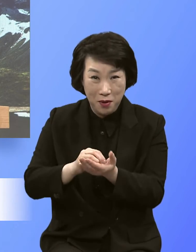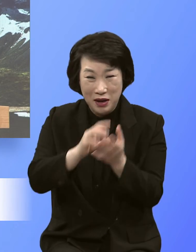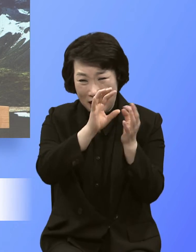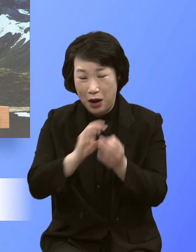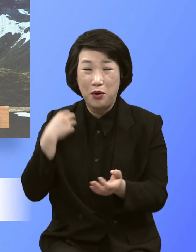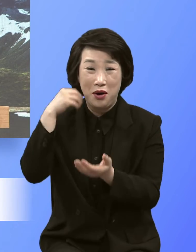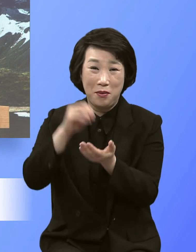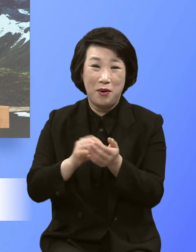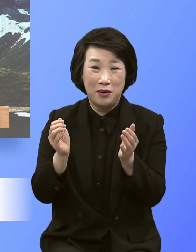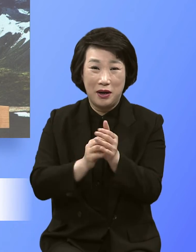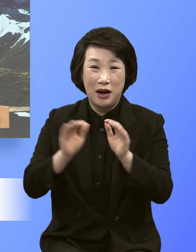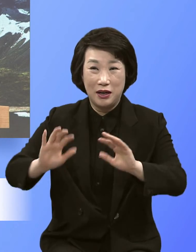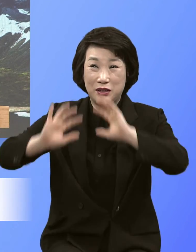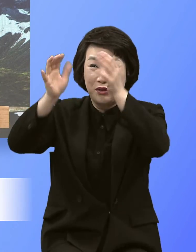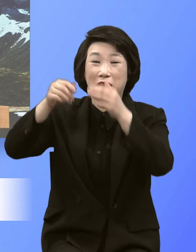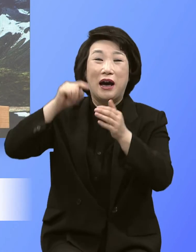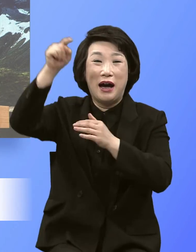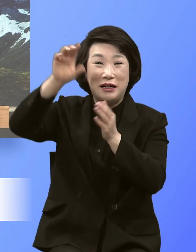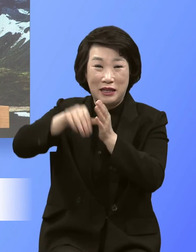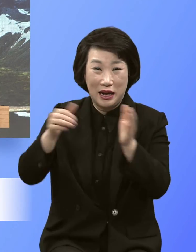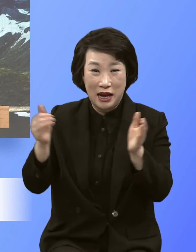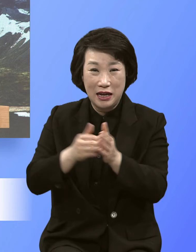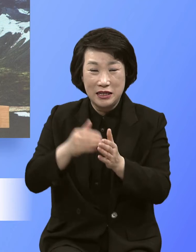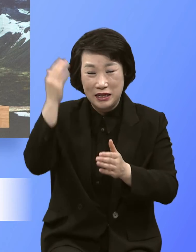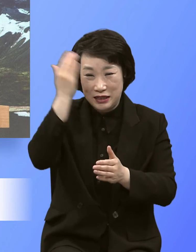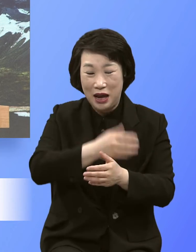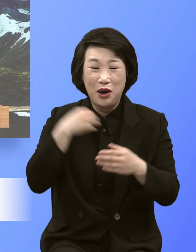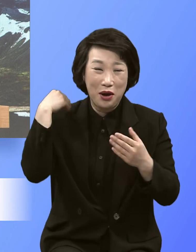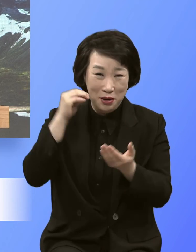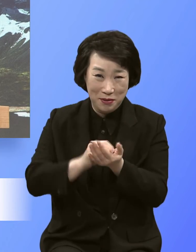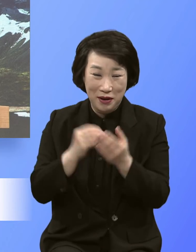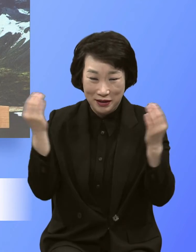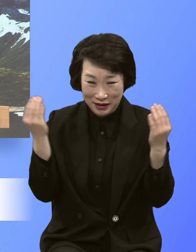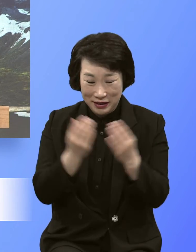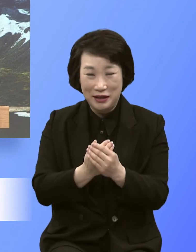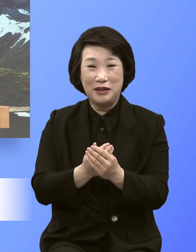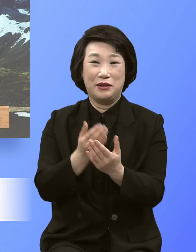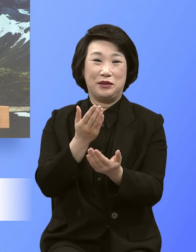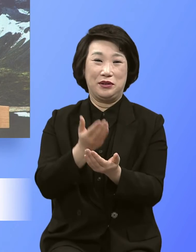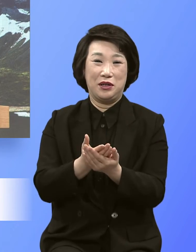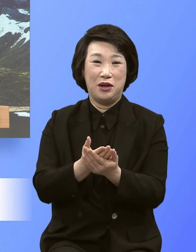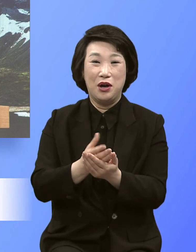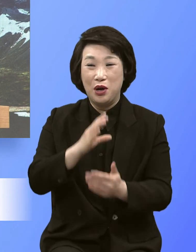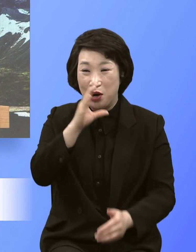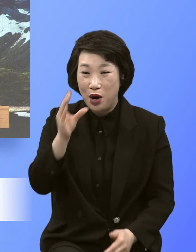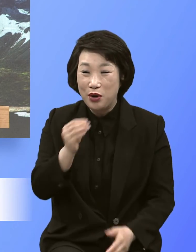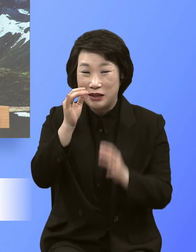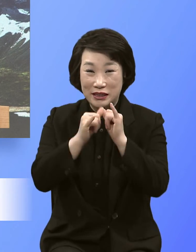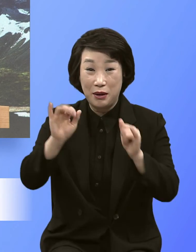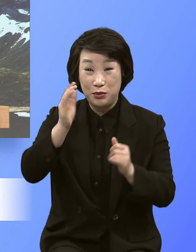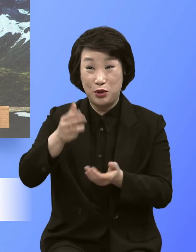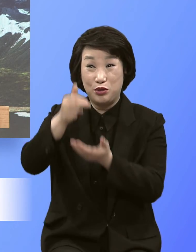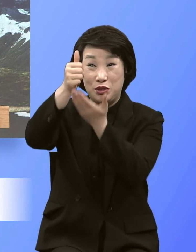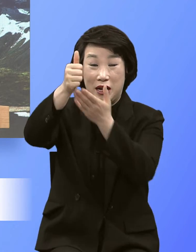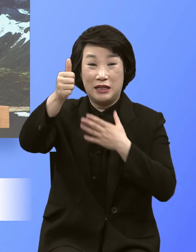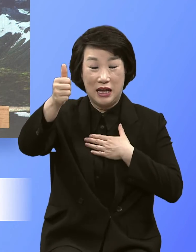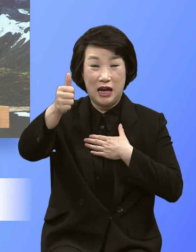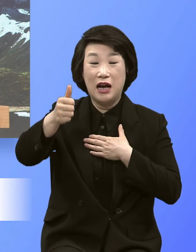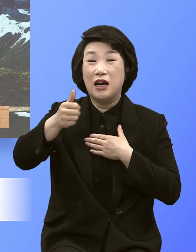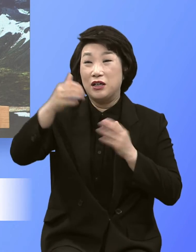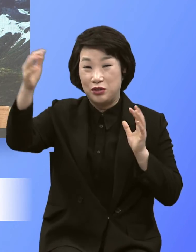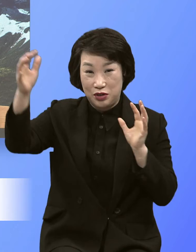회복되어서 천국 갈 때까지 완전하게 회복되게 도와주소서. 거룩한 자 되어 주님과